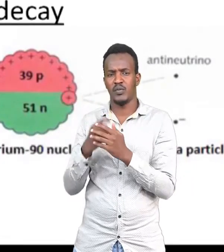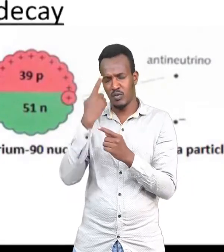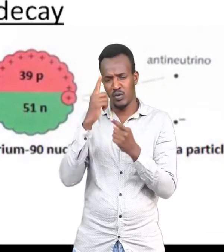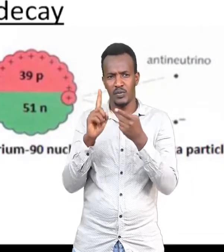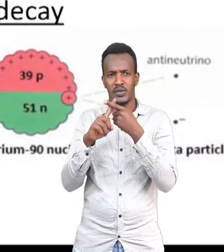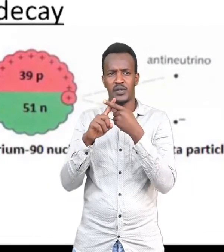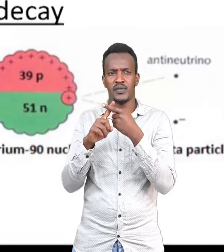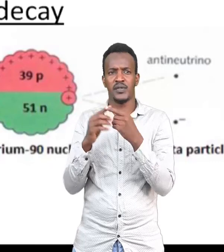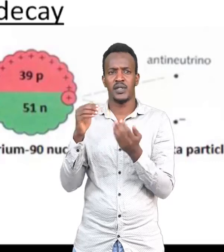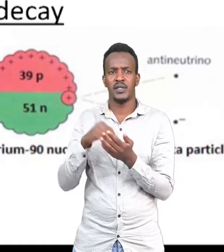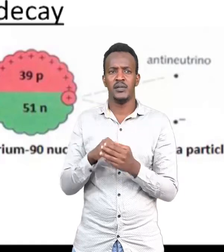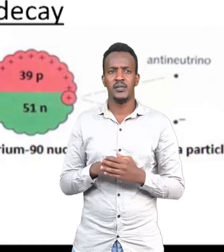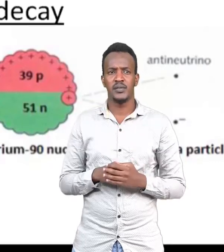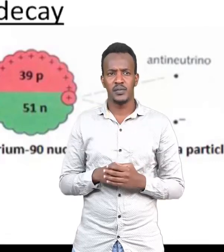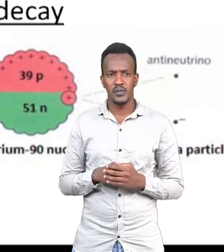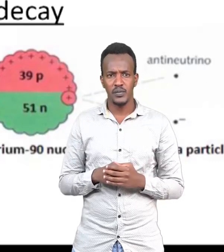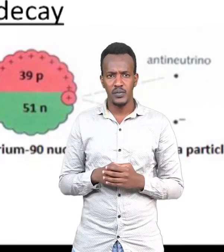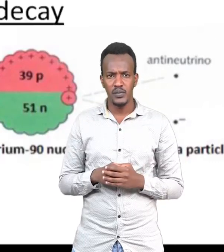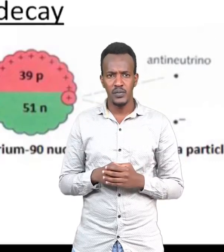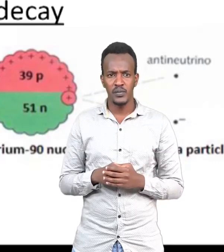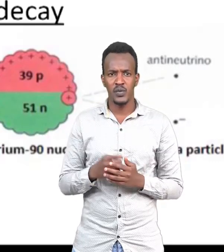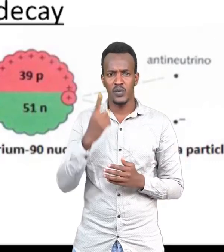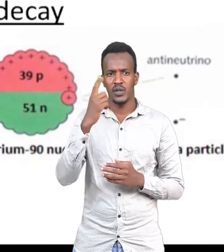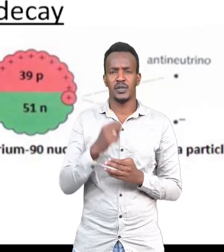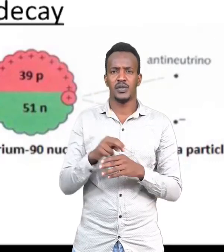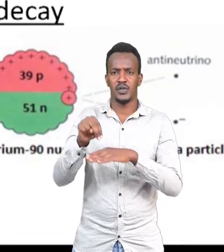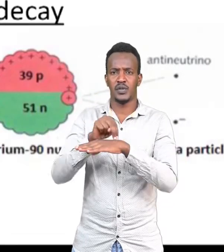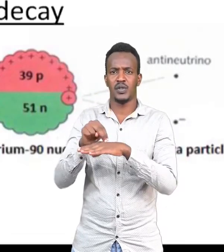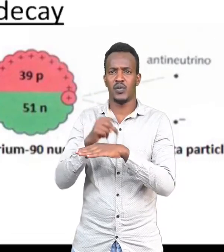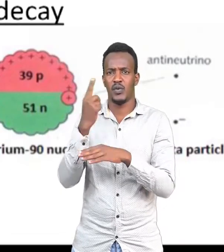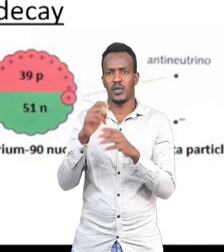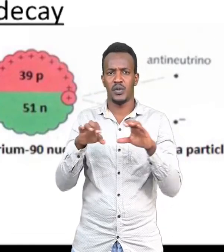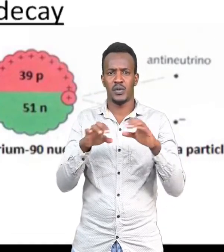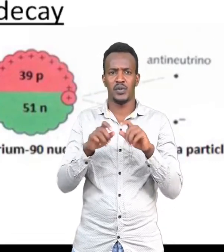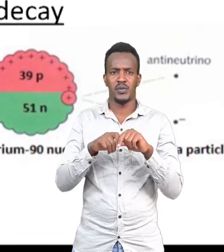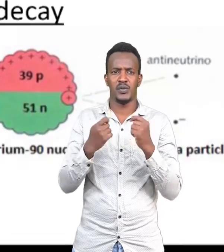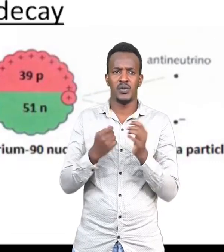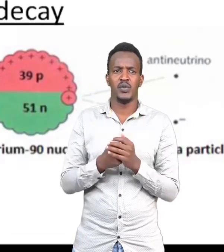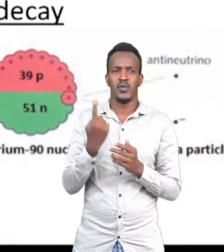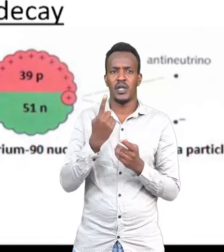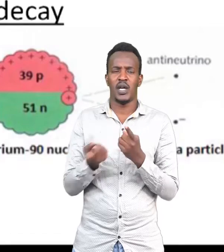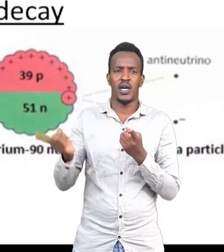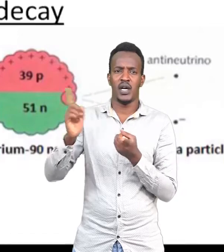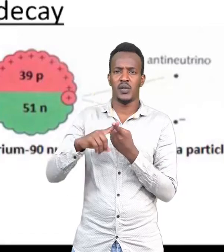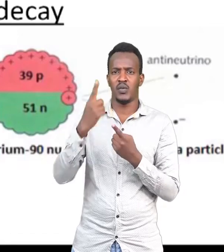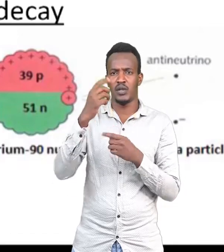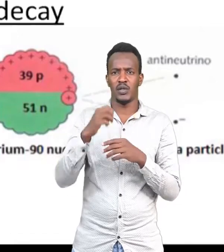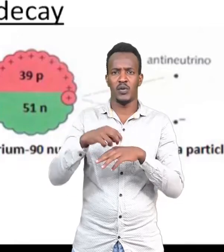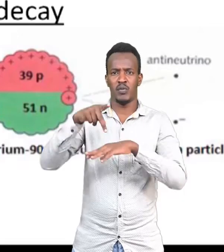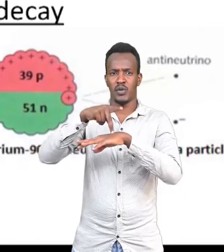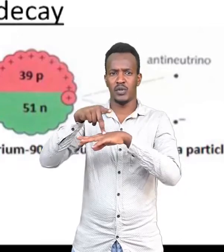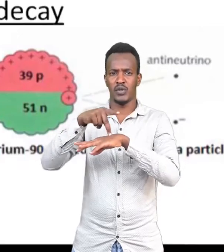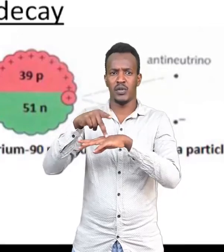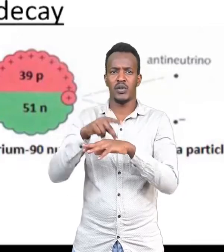ah marka hal neutron ayaa dhigkay sameeyay waxa uu abuuro markaasi natiijo uu keenay inuu soo siiyadiyo hal proton